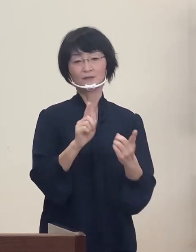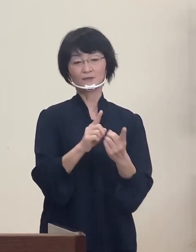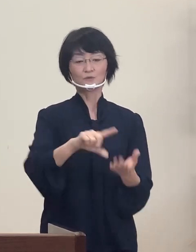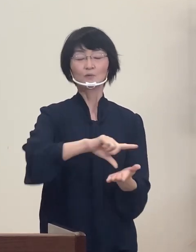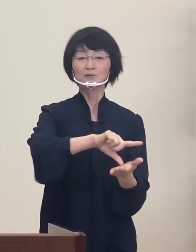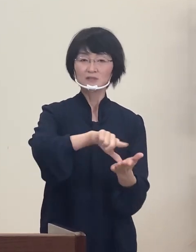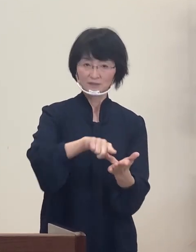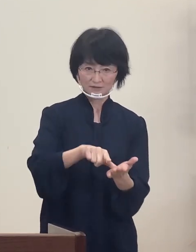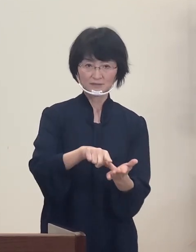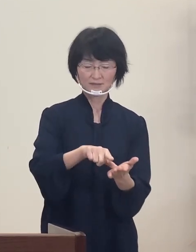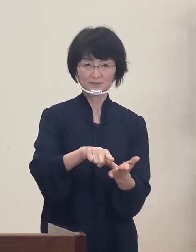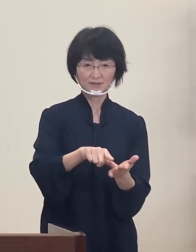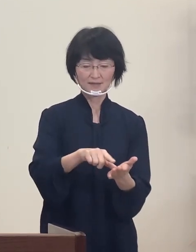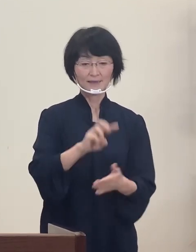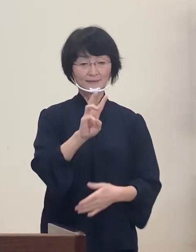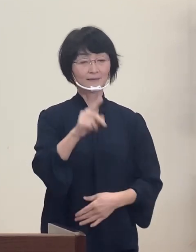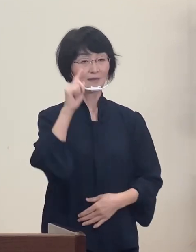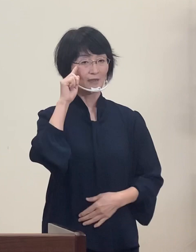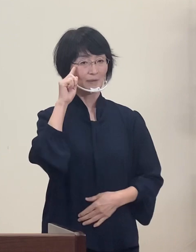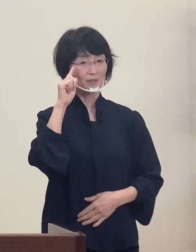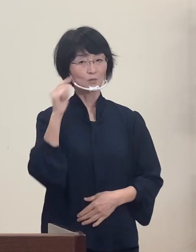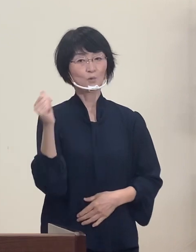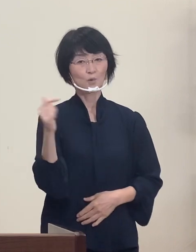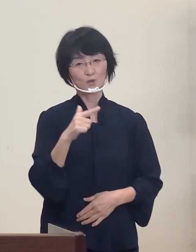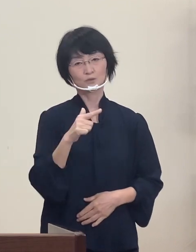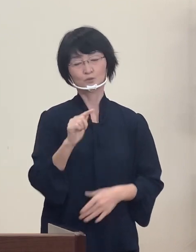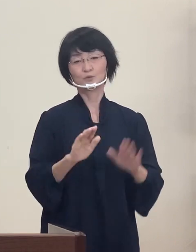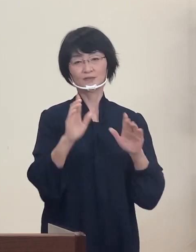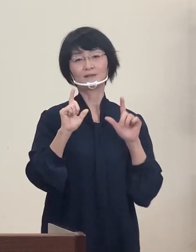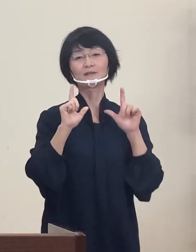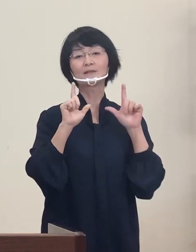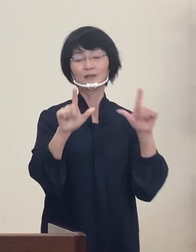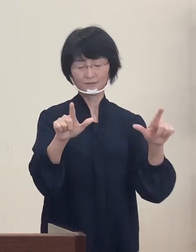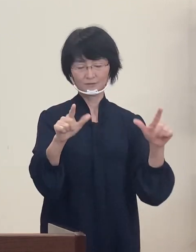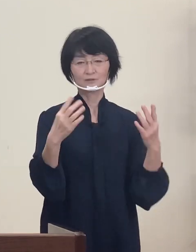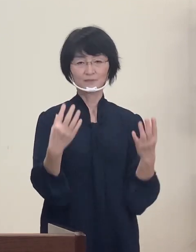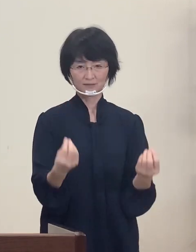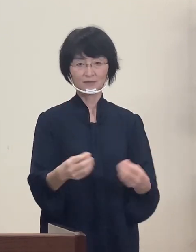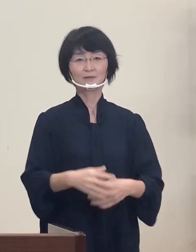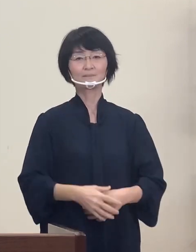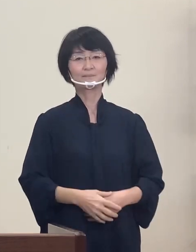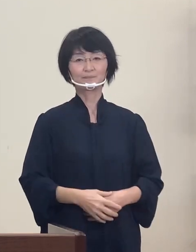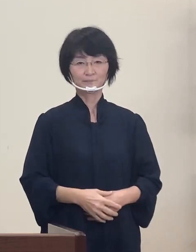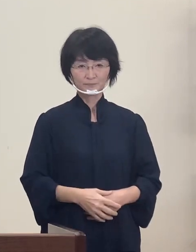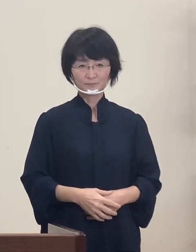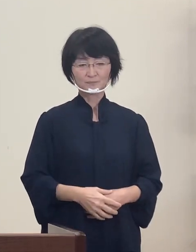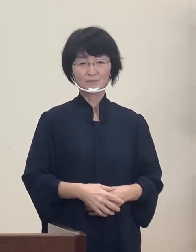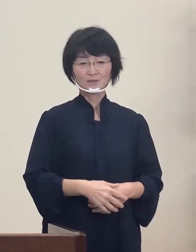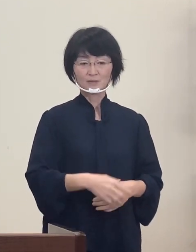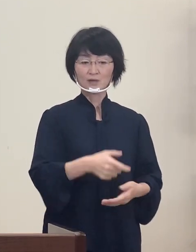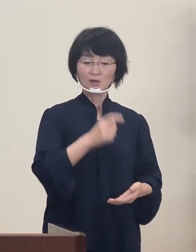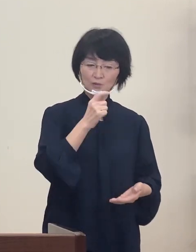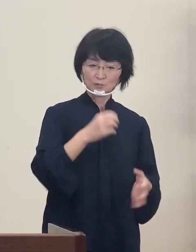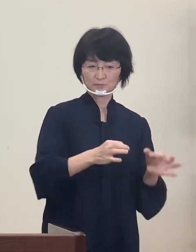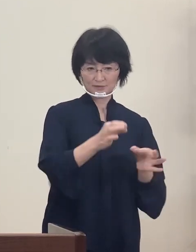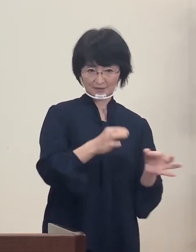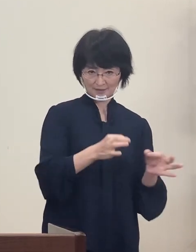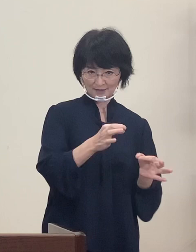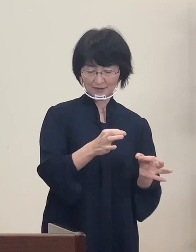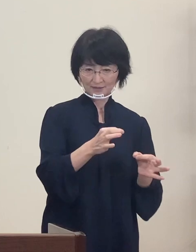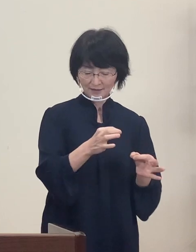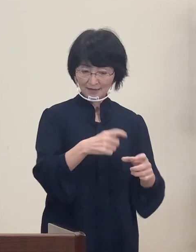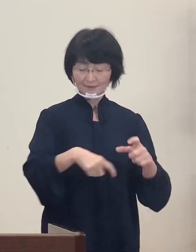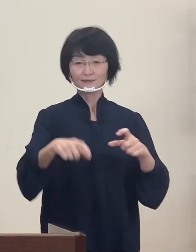地域とします3回目の緊急事態宣言を発出いたしまして飲食店などに加えまして